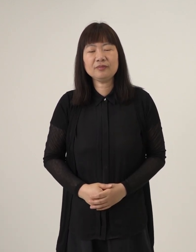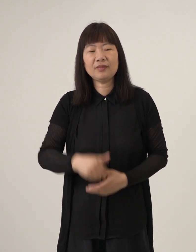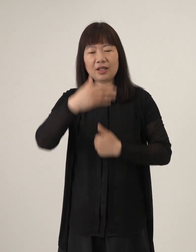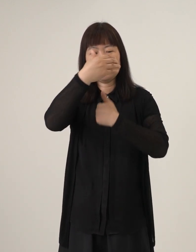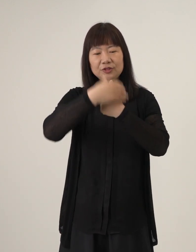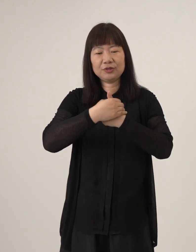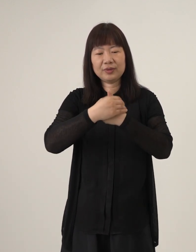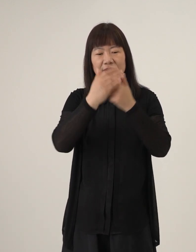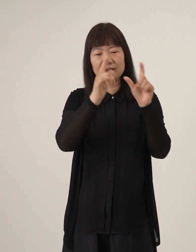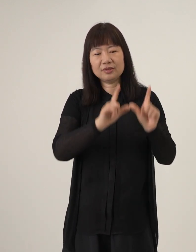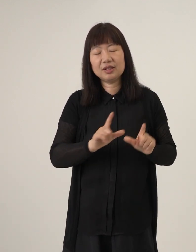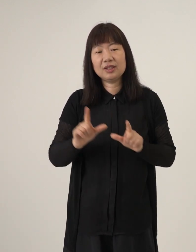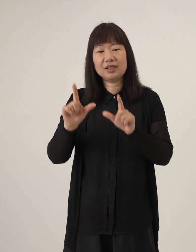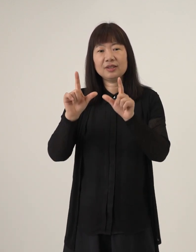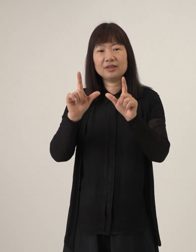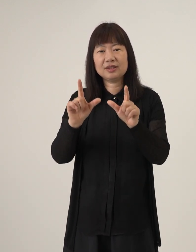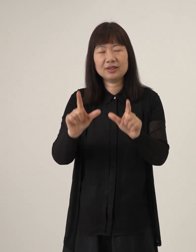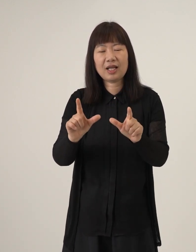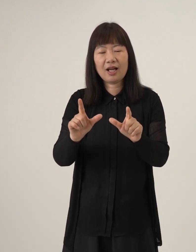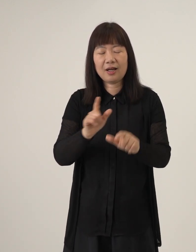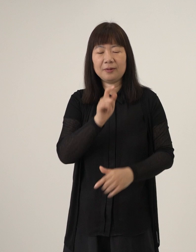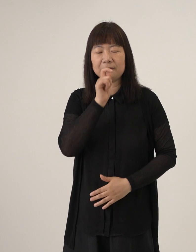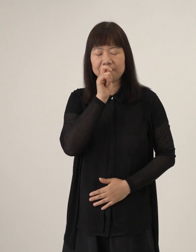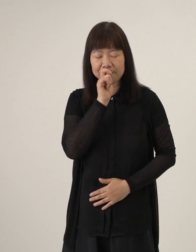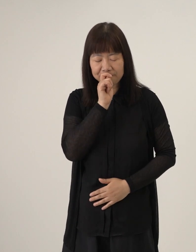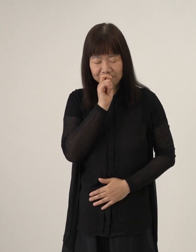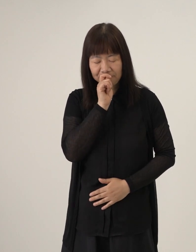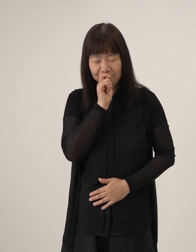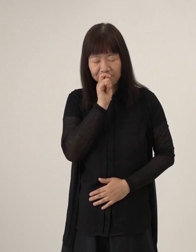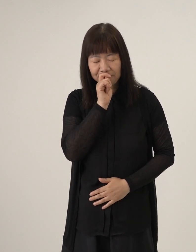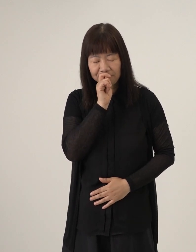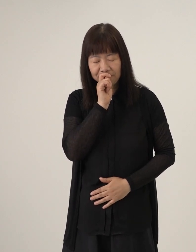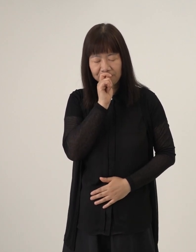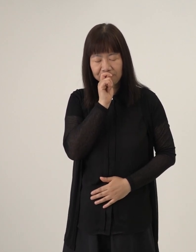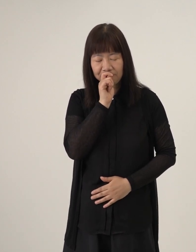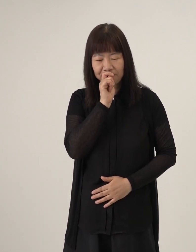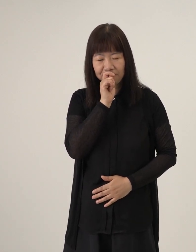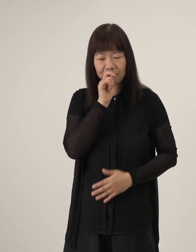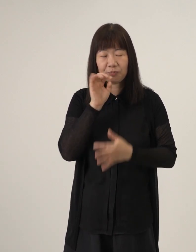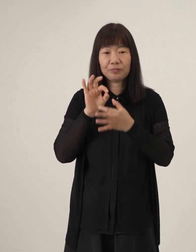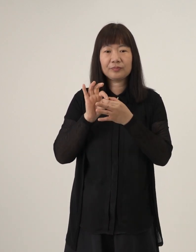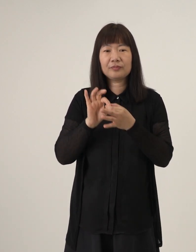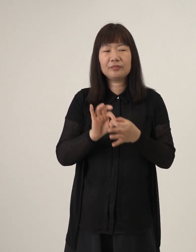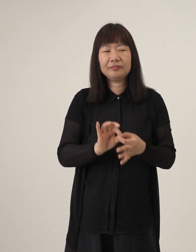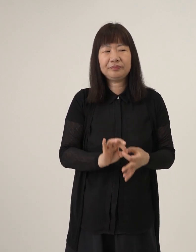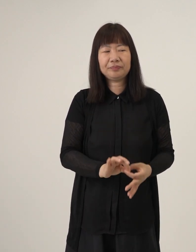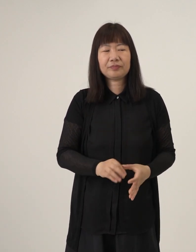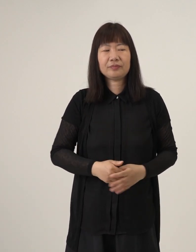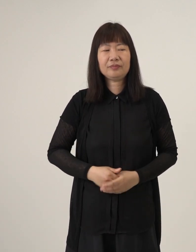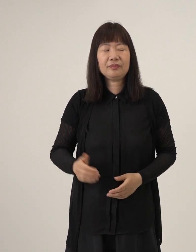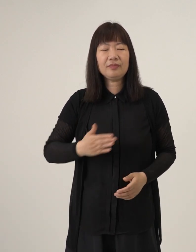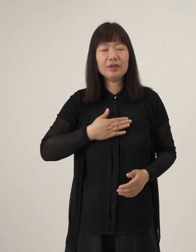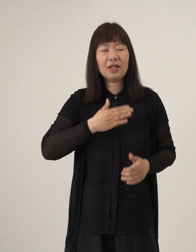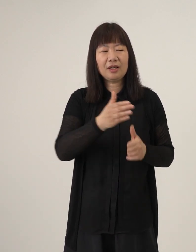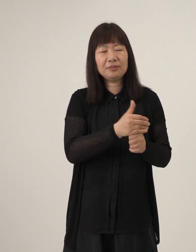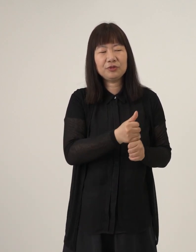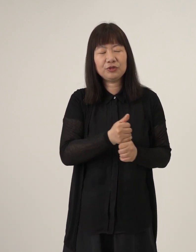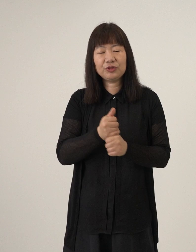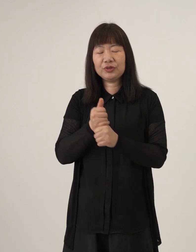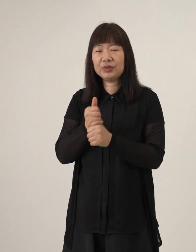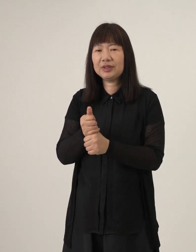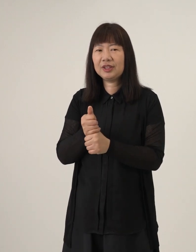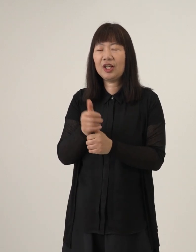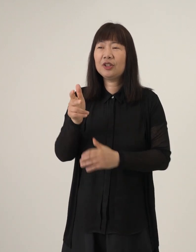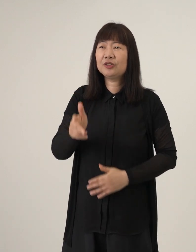주어진 삶을 묵묵히 살아가며 날 붙드신 주 예수를